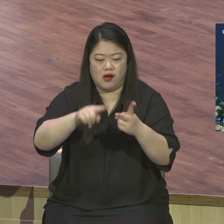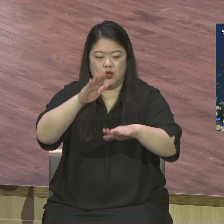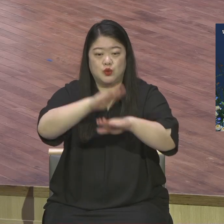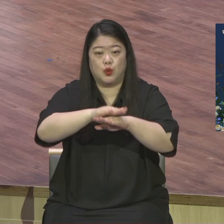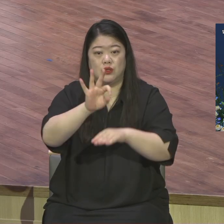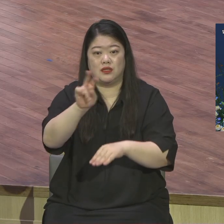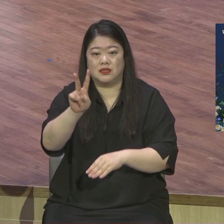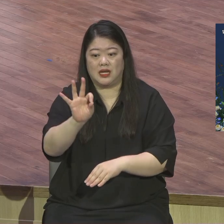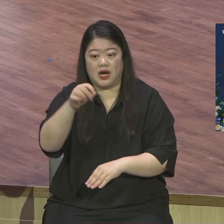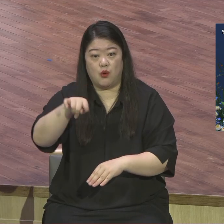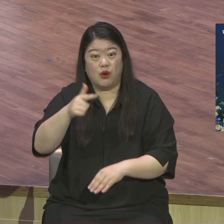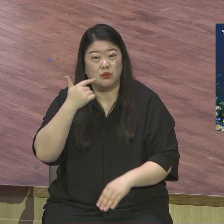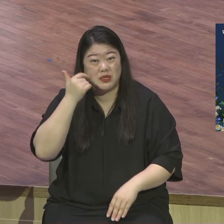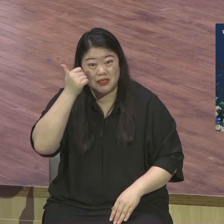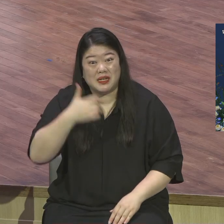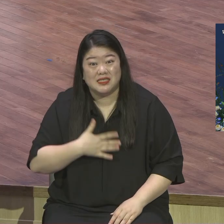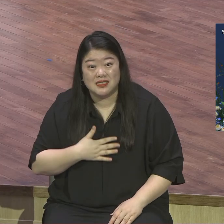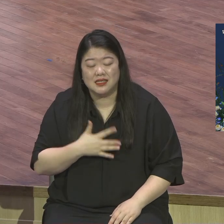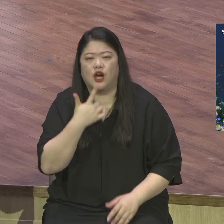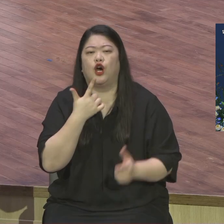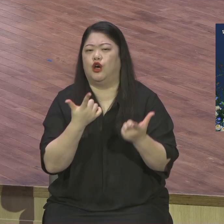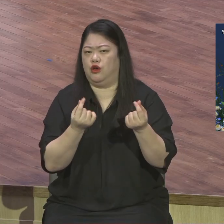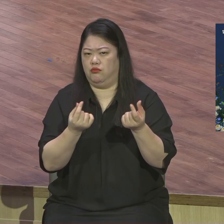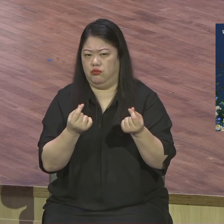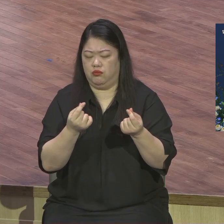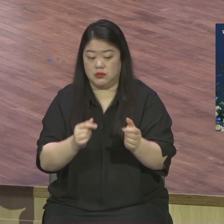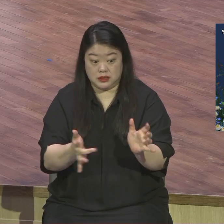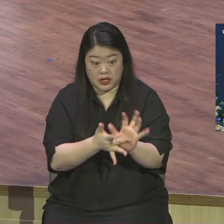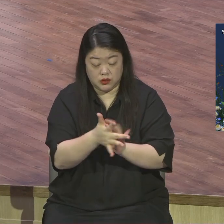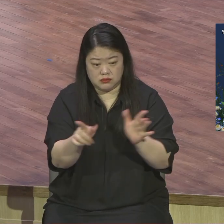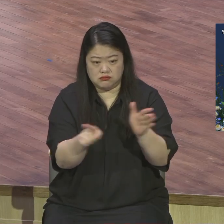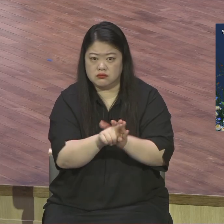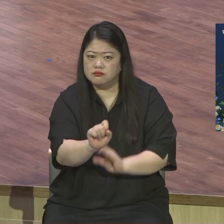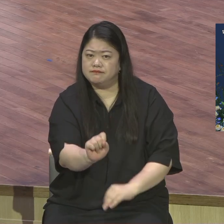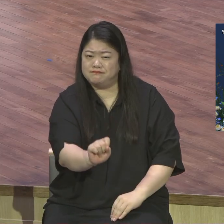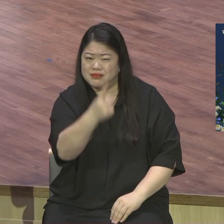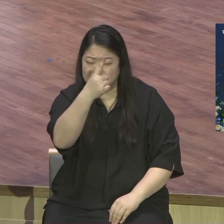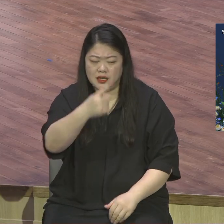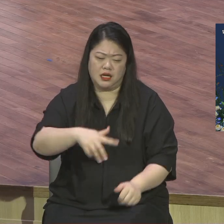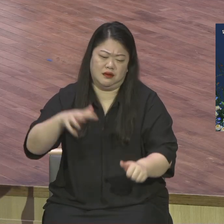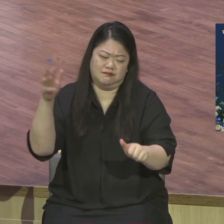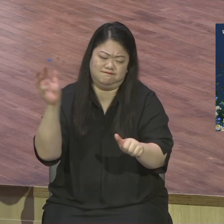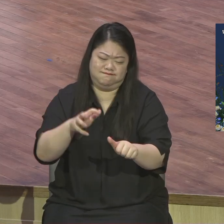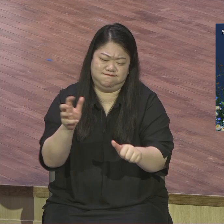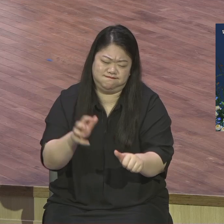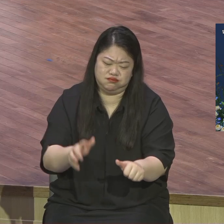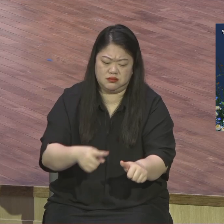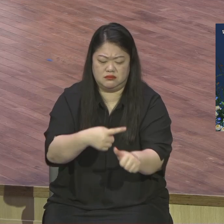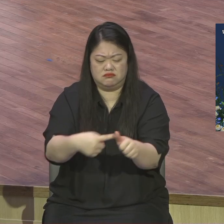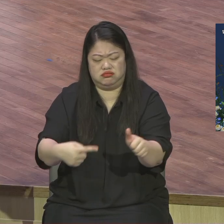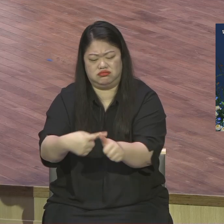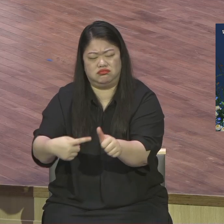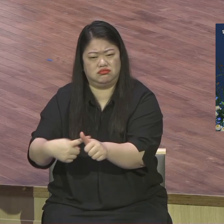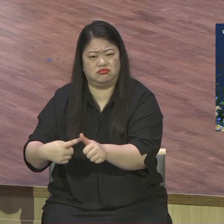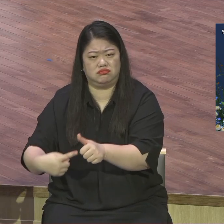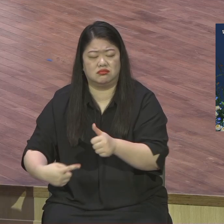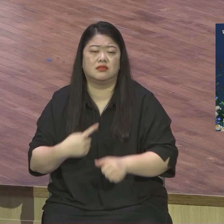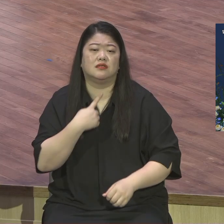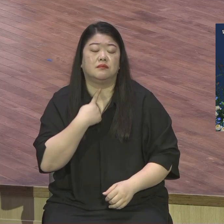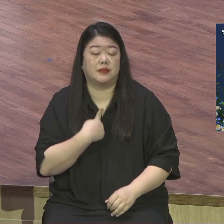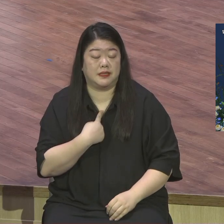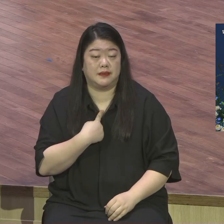어마어마한 병신도들 많이 예수 믿는 거 하나 때문에 핍박을 받고 죽어갔습니다. 그런